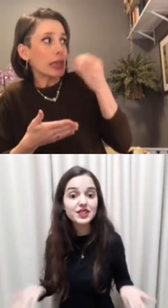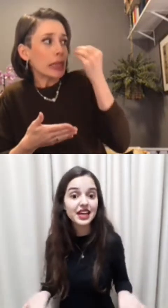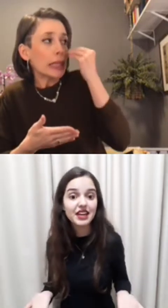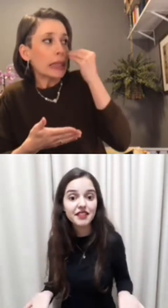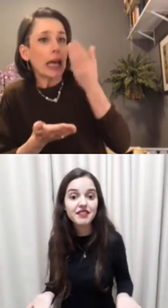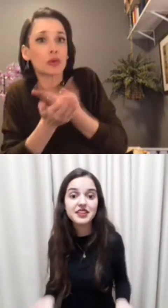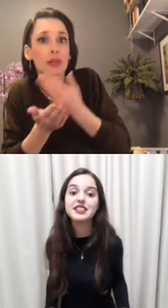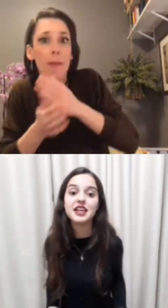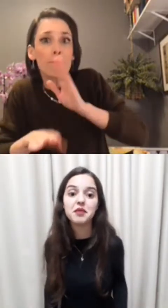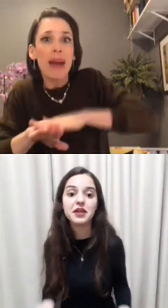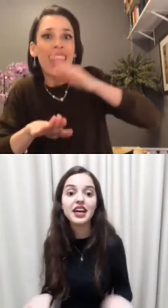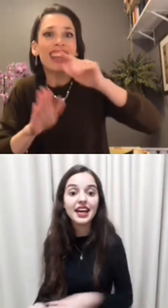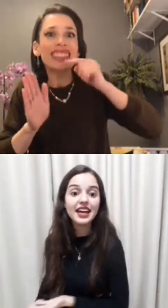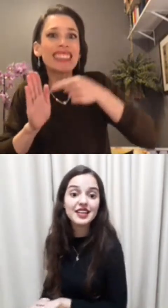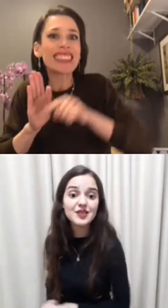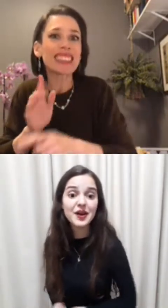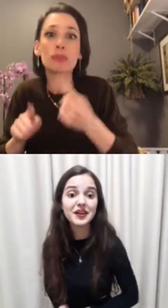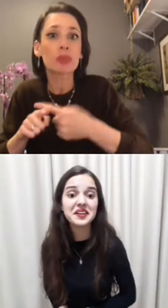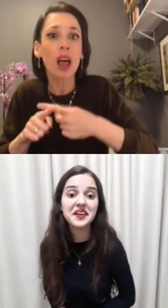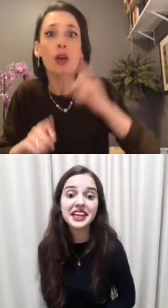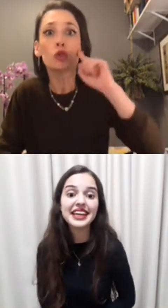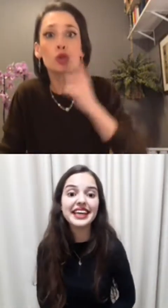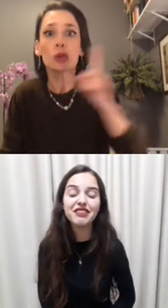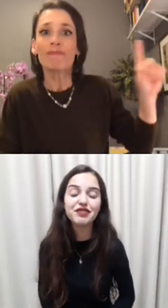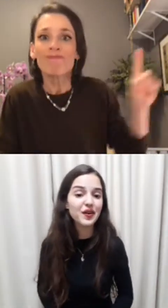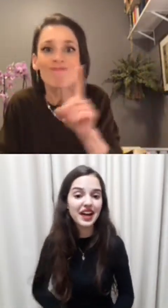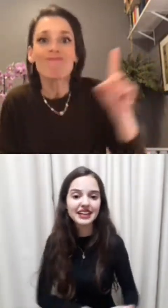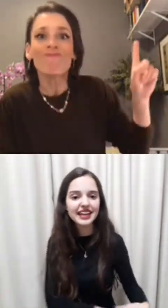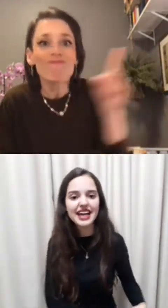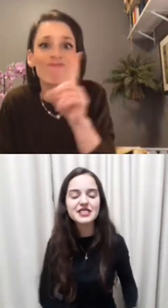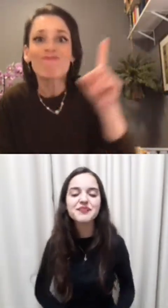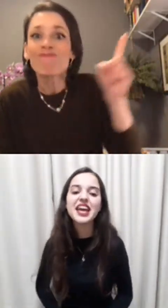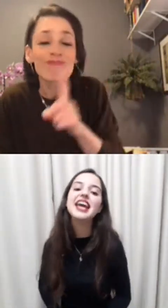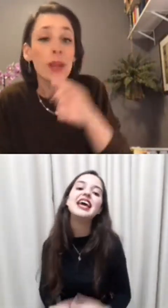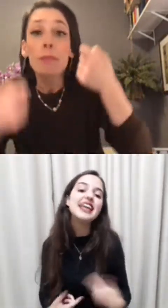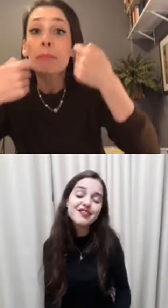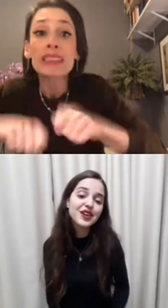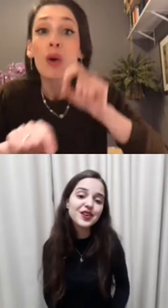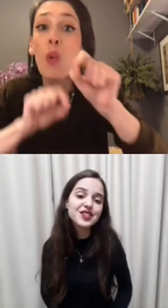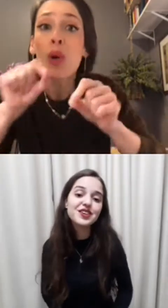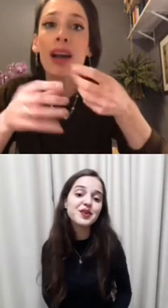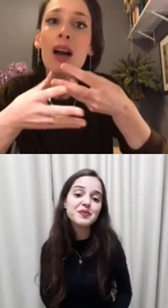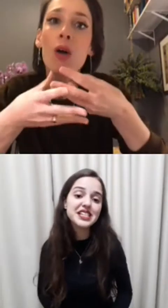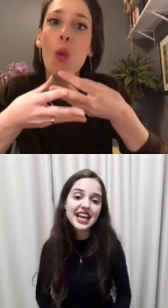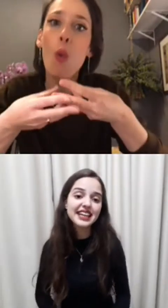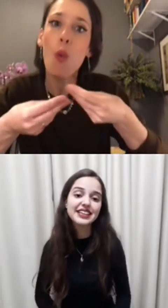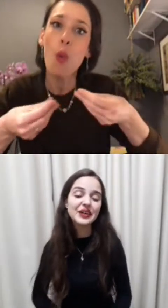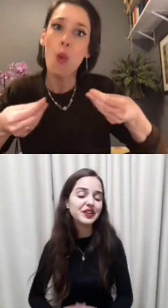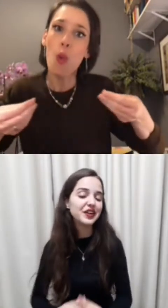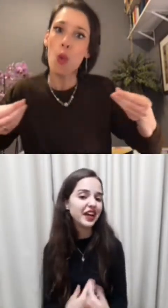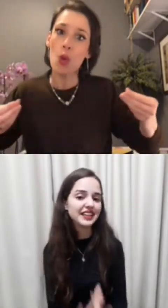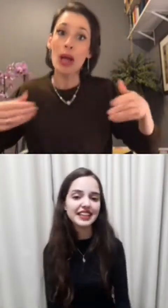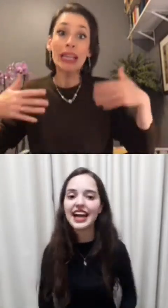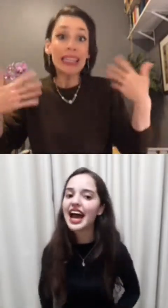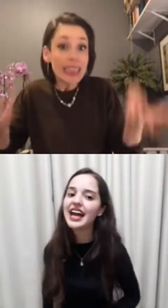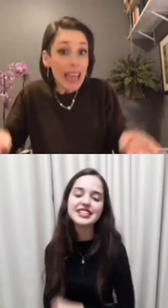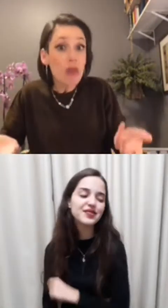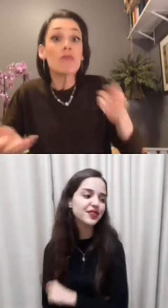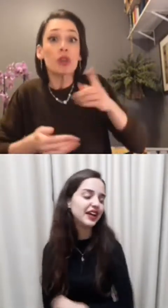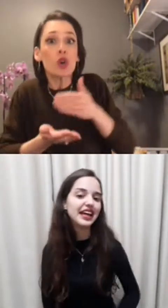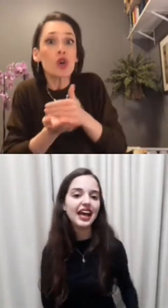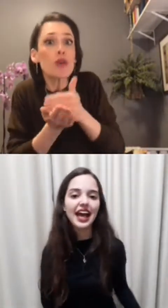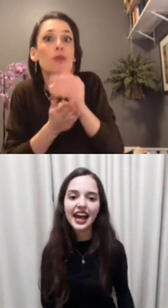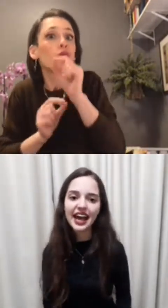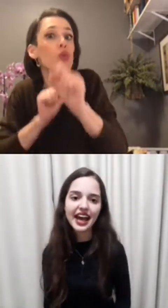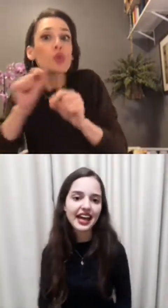surdo, já que ele vai vir sempre. E sou eu que tô aqui, vou correr atrás. E aí foi onde eu comecei. Fui correndo atrás,